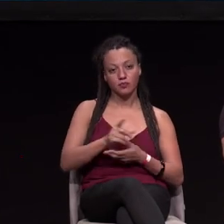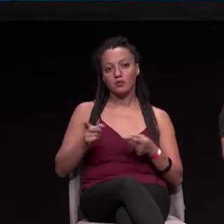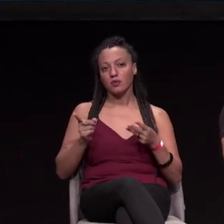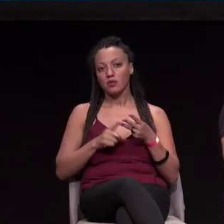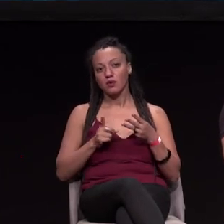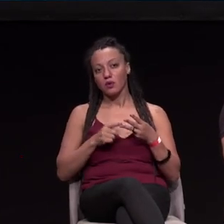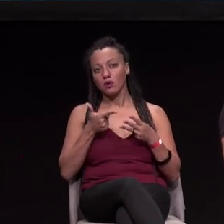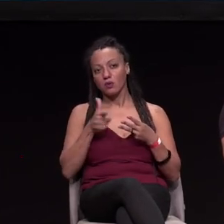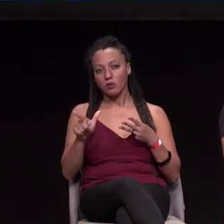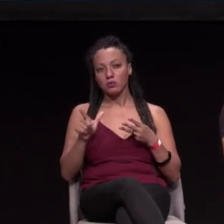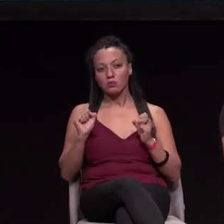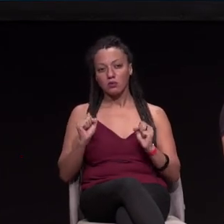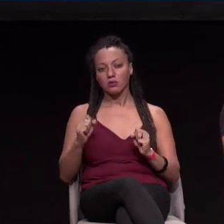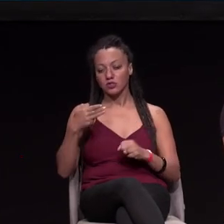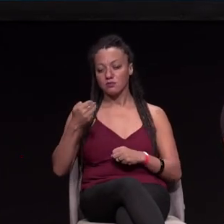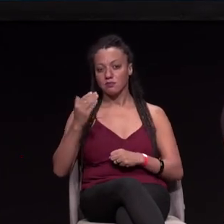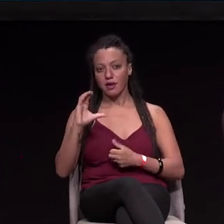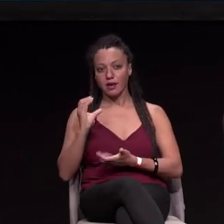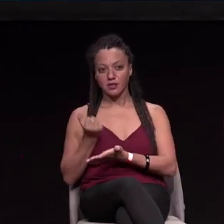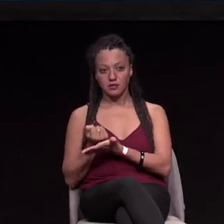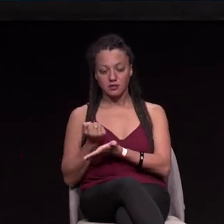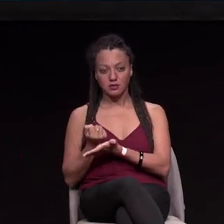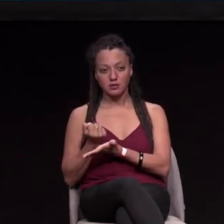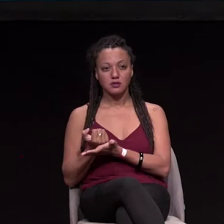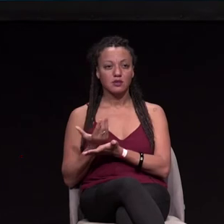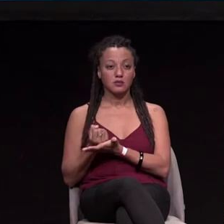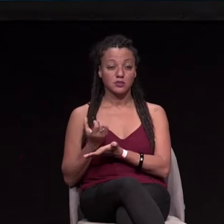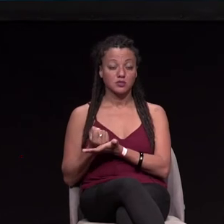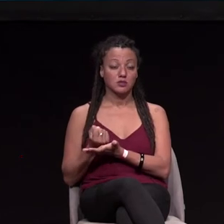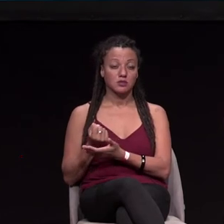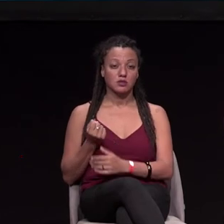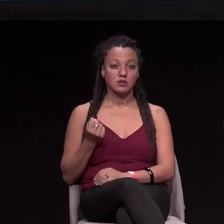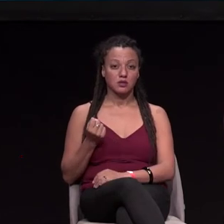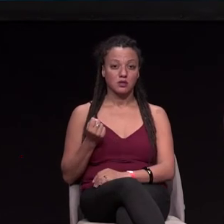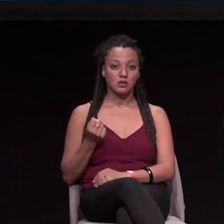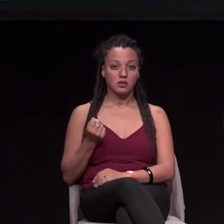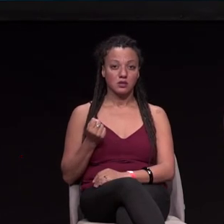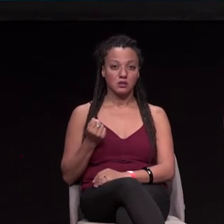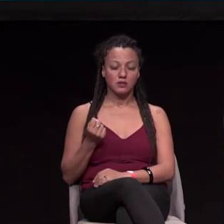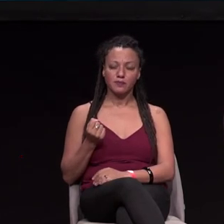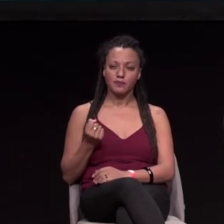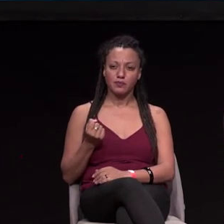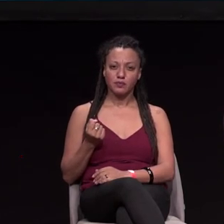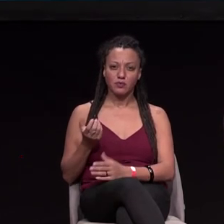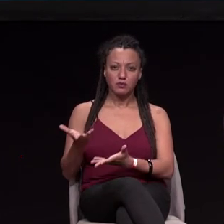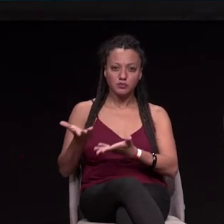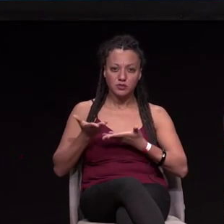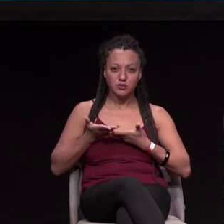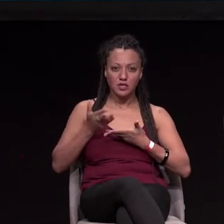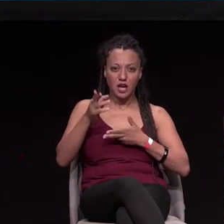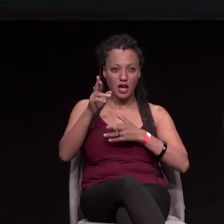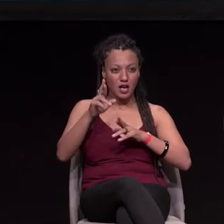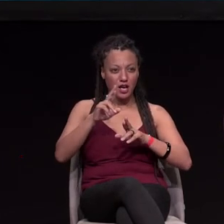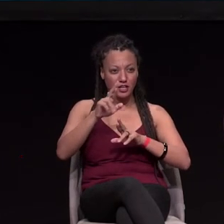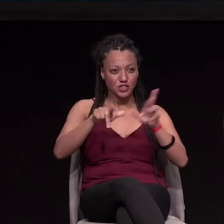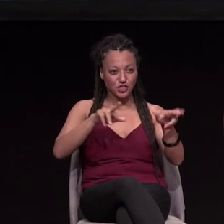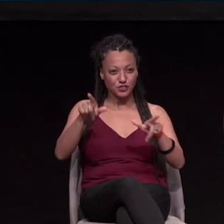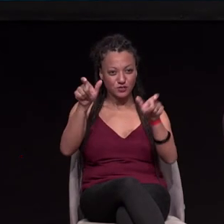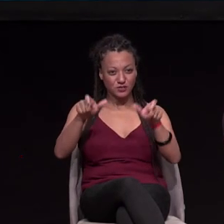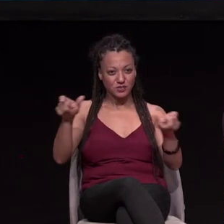pode baixar pelo portal do mec percepções da diferença que minha orientadora escreveu acho que o número